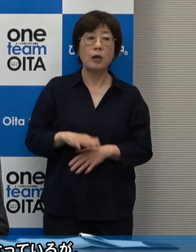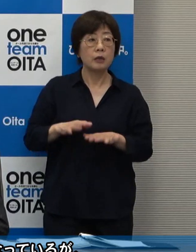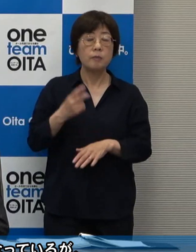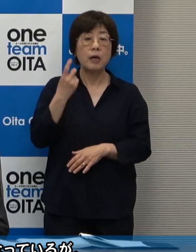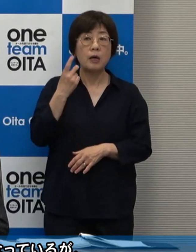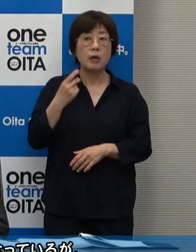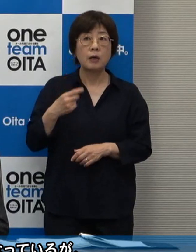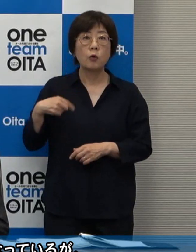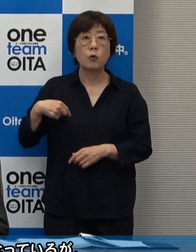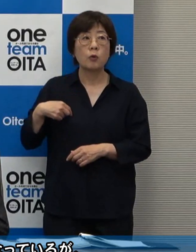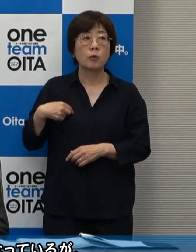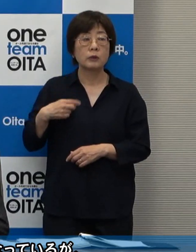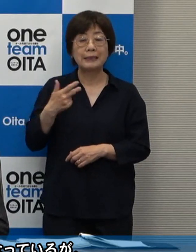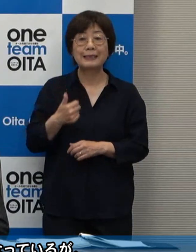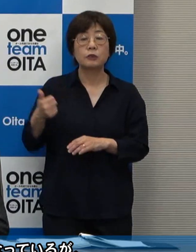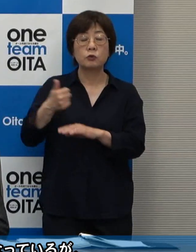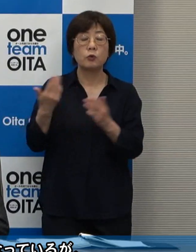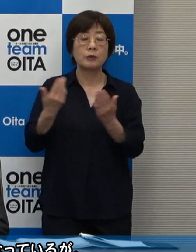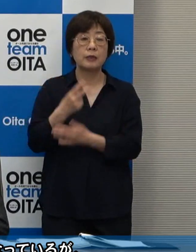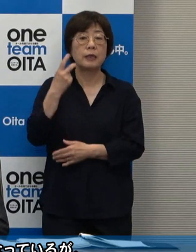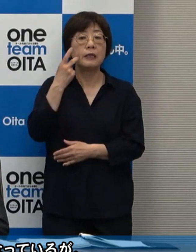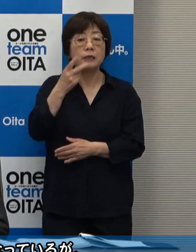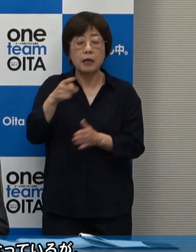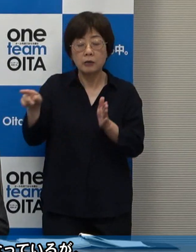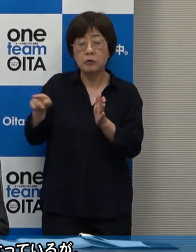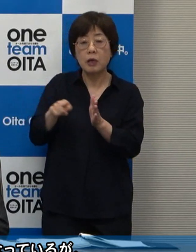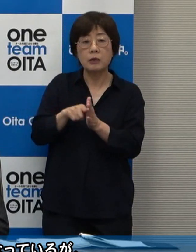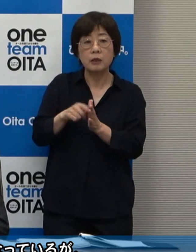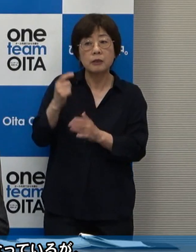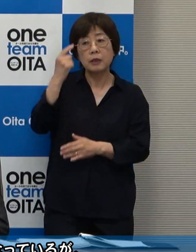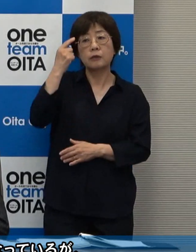とですけど感じてます。